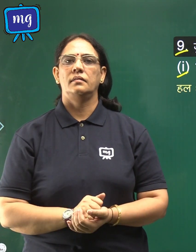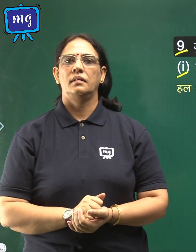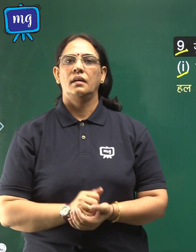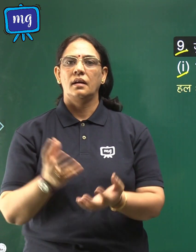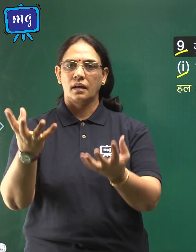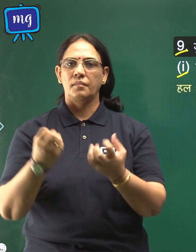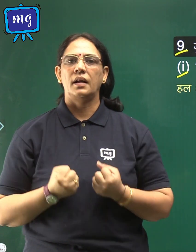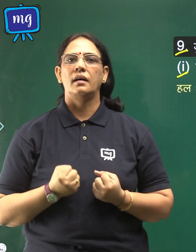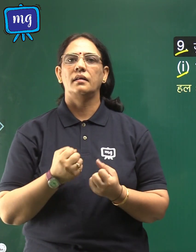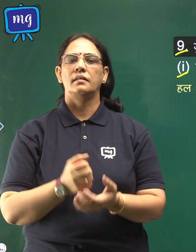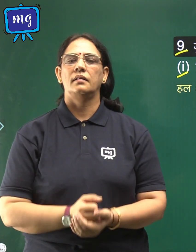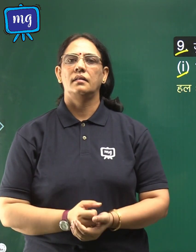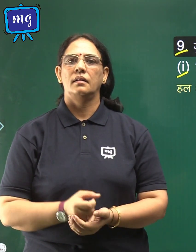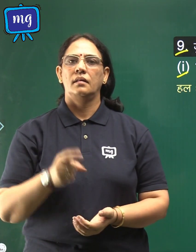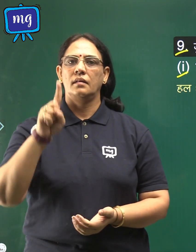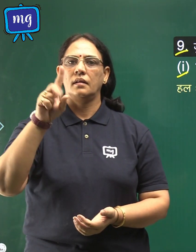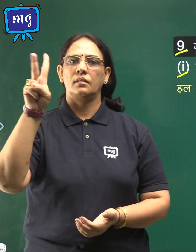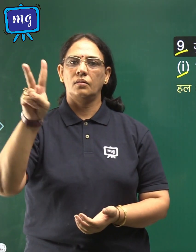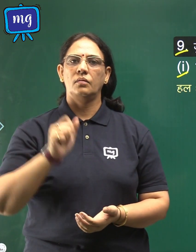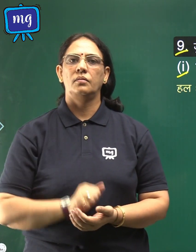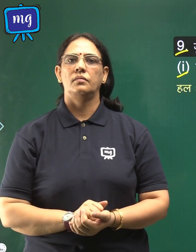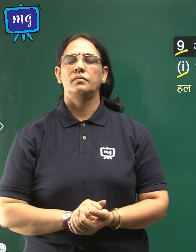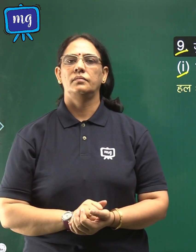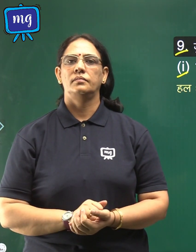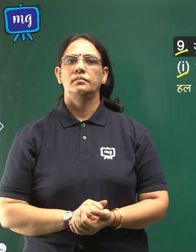क्या मिला? 12।